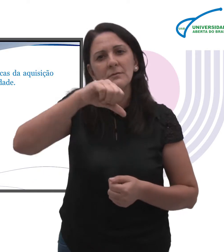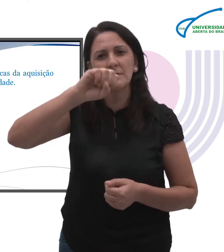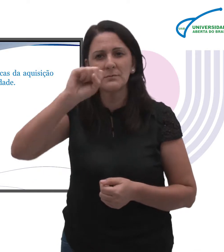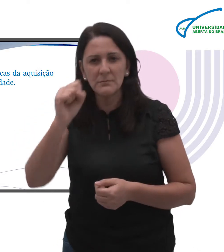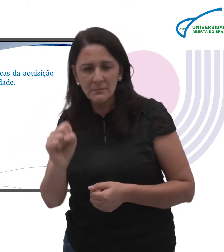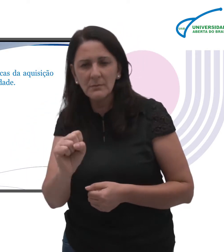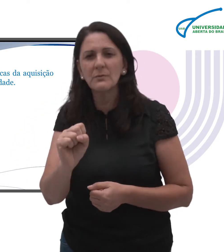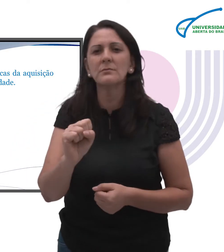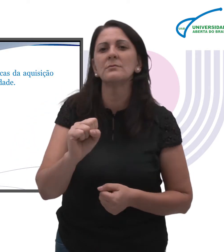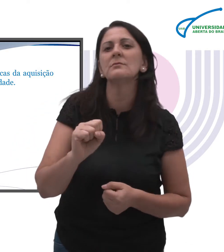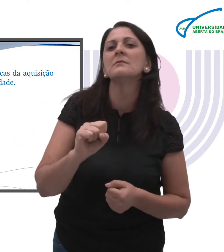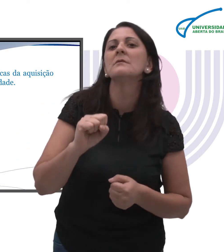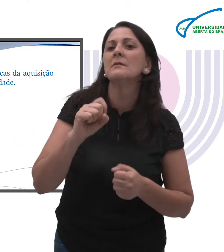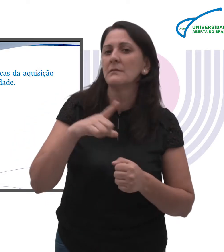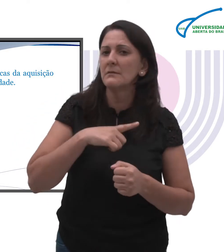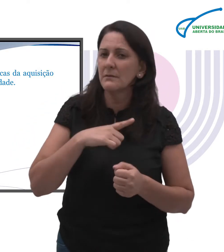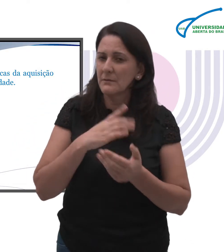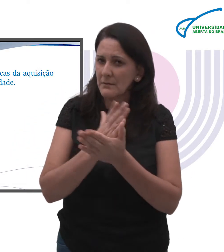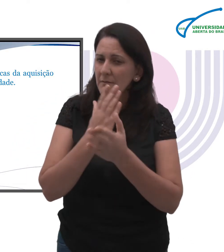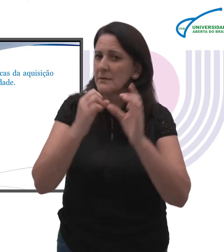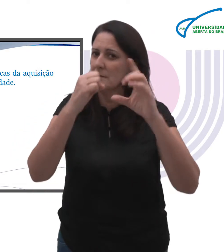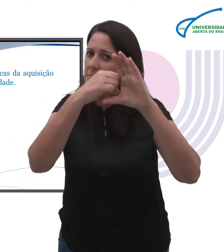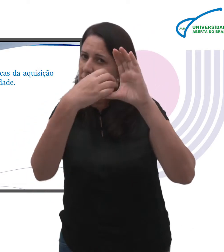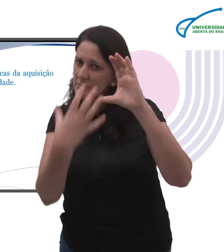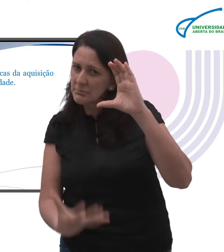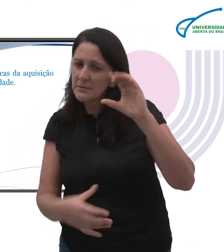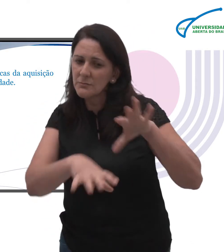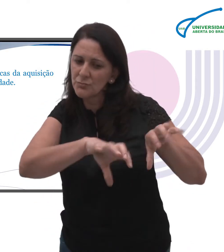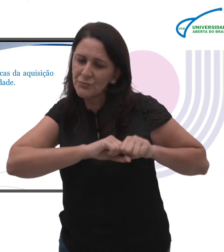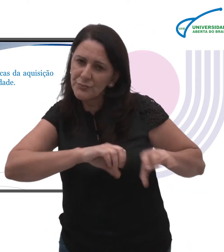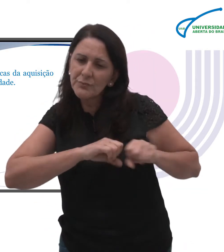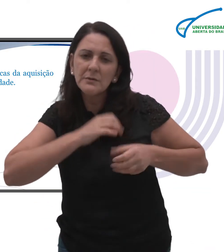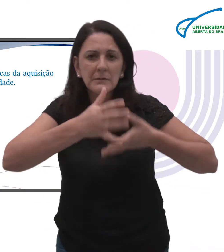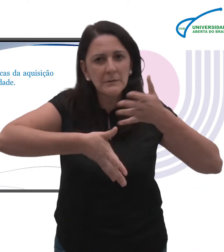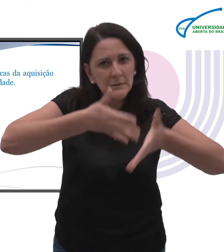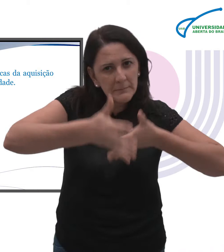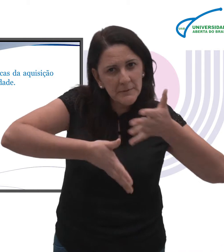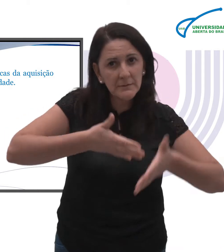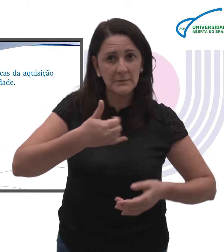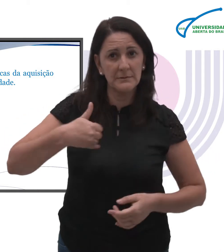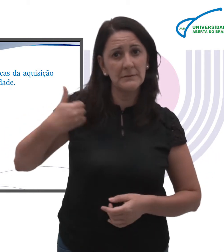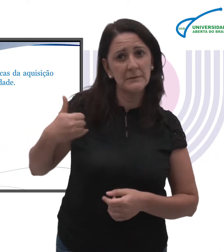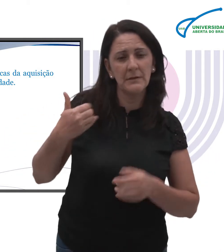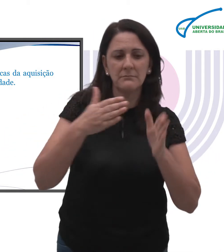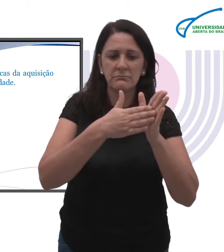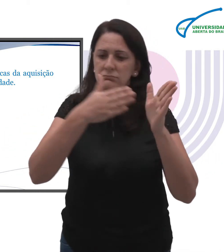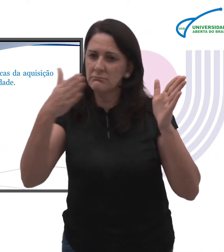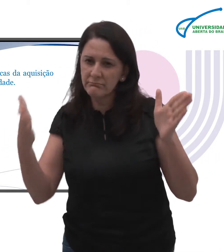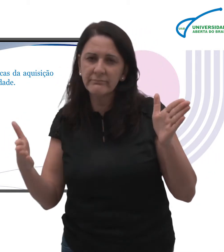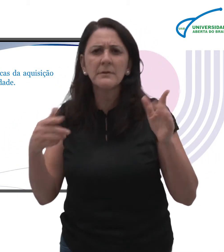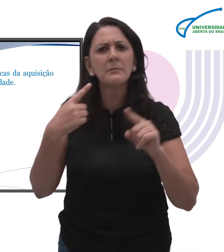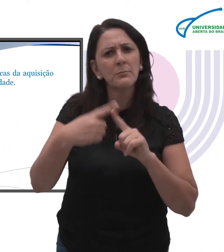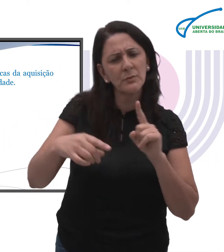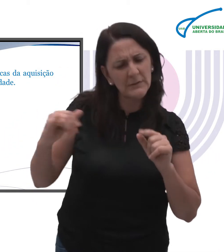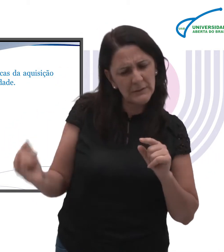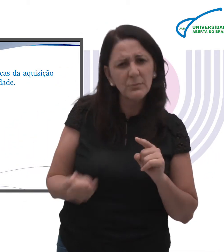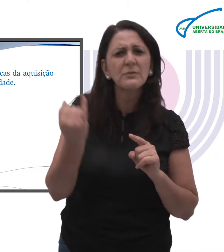qual traça algumas características da aquisição da língua de sinais por faixa etária. Porém, é